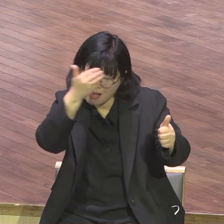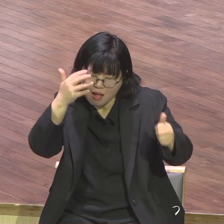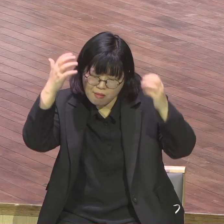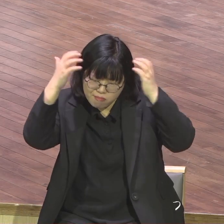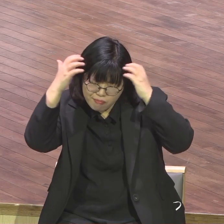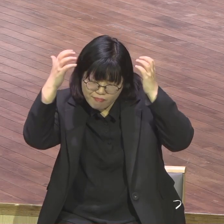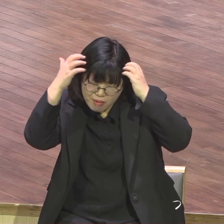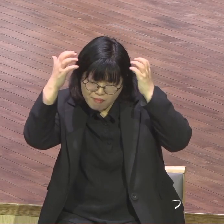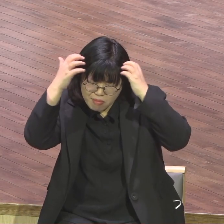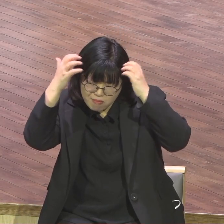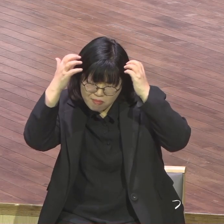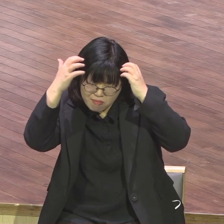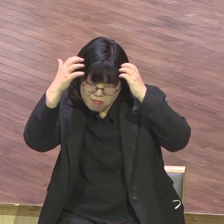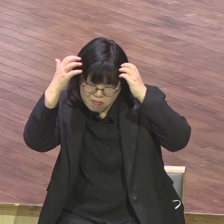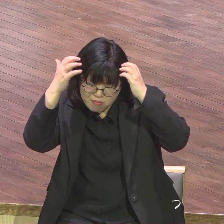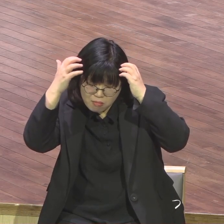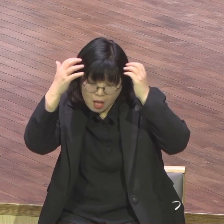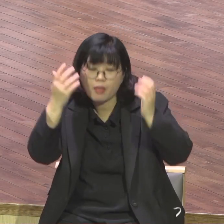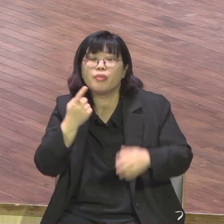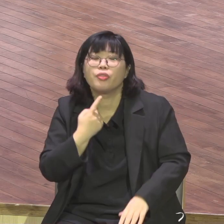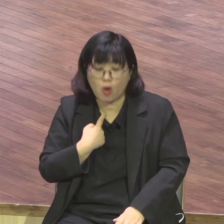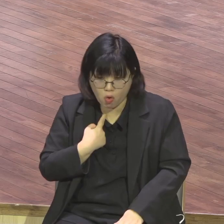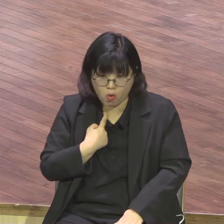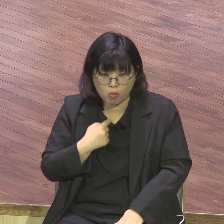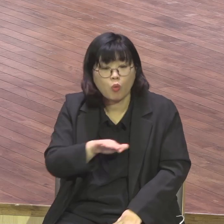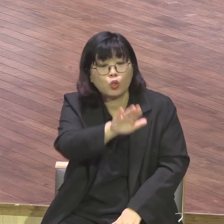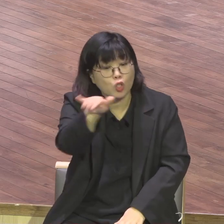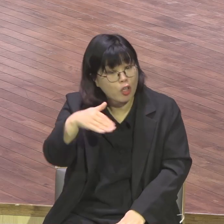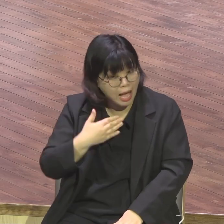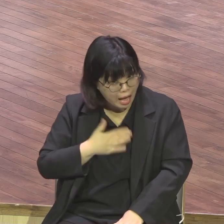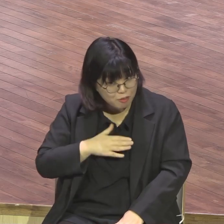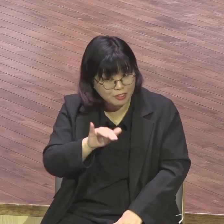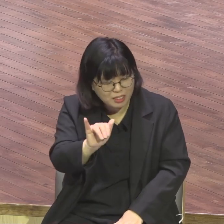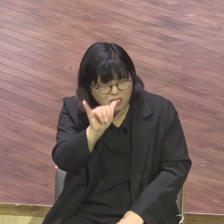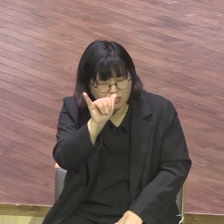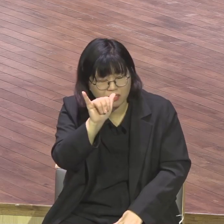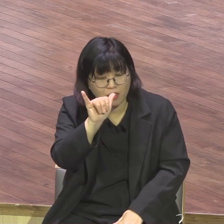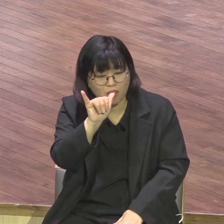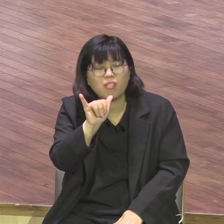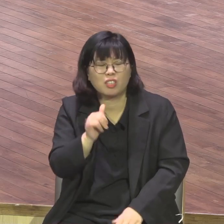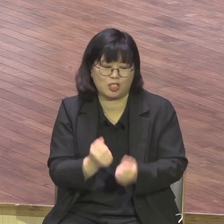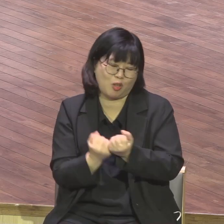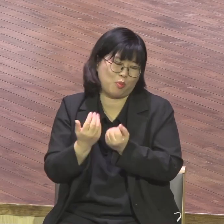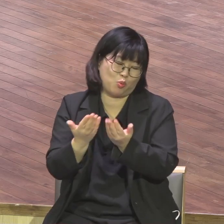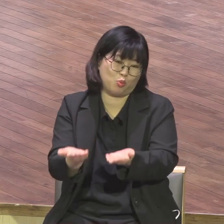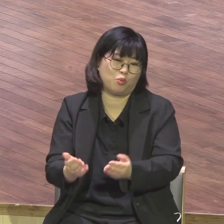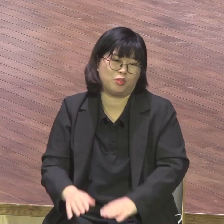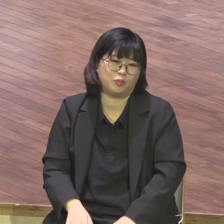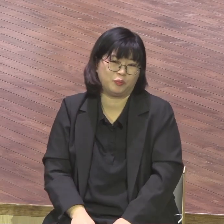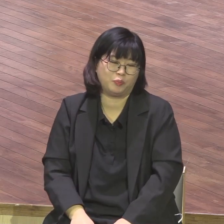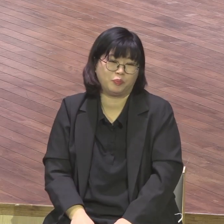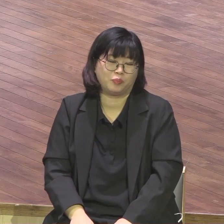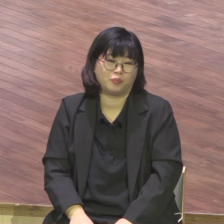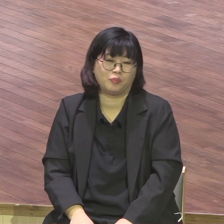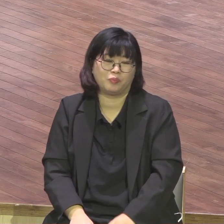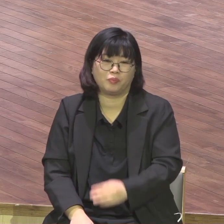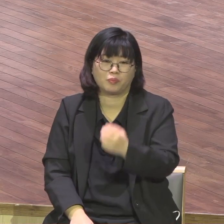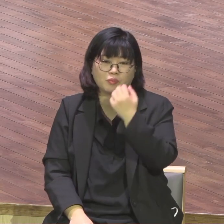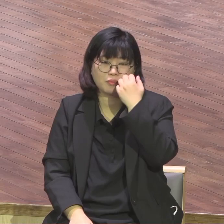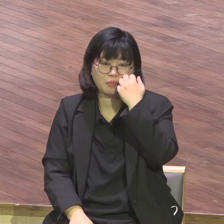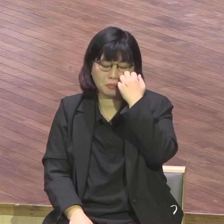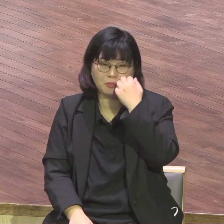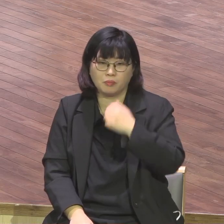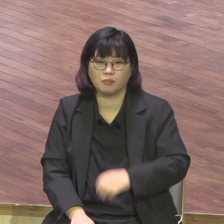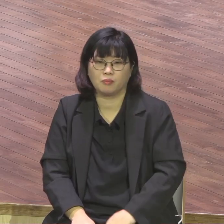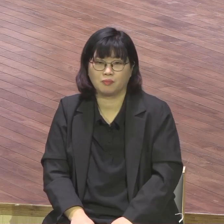21절에 보면 바울이 빌립보 교회를 위해서 사역자를 파송할 계획을 세우고 주변에 있던 여러 사람들을